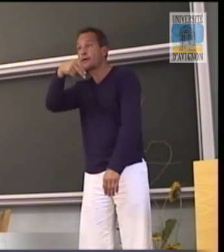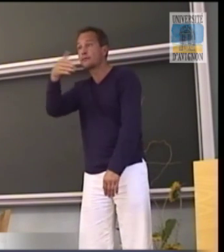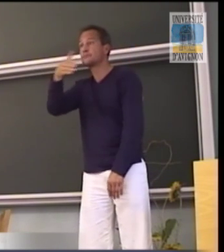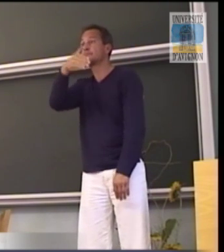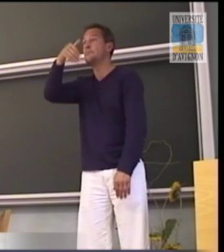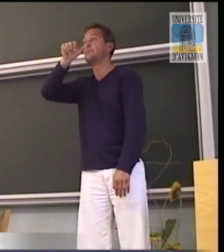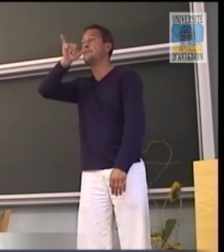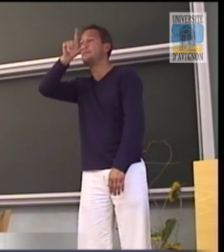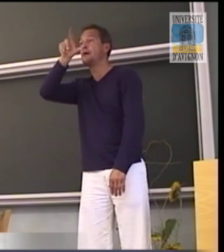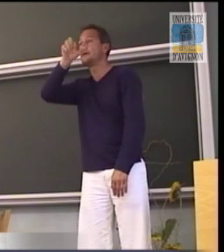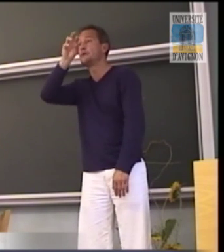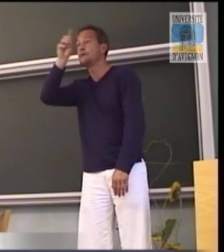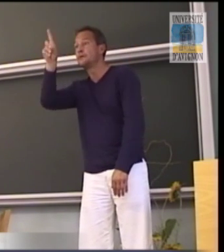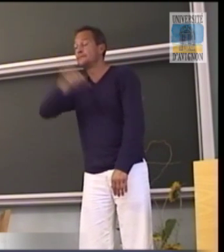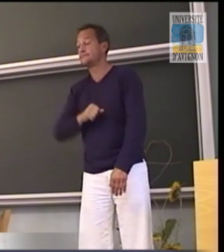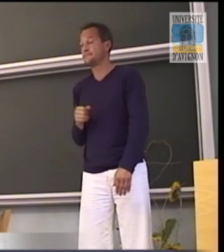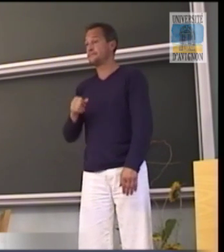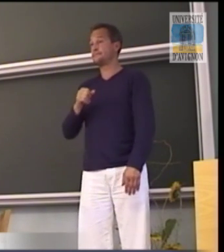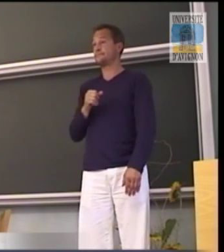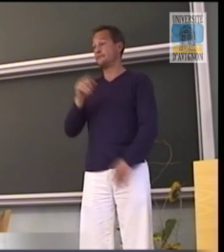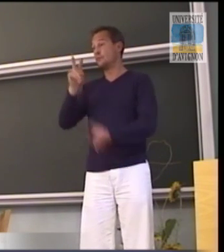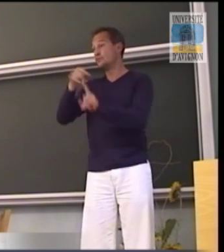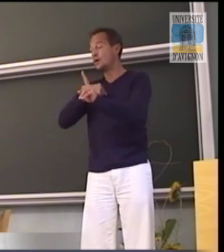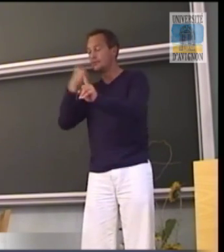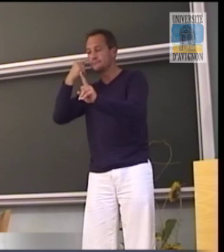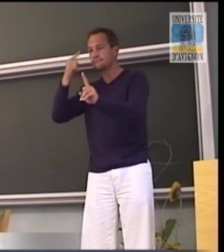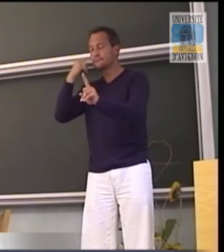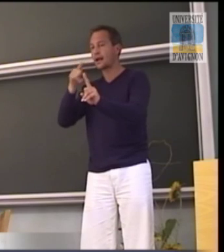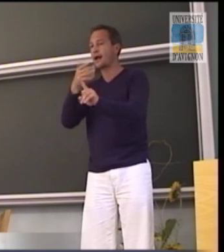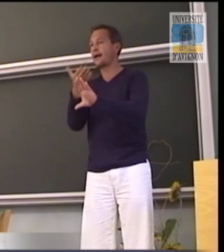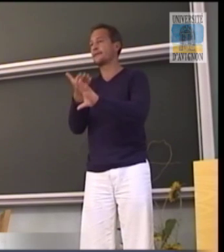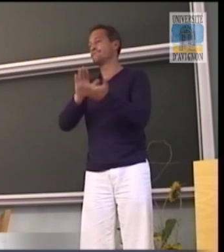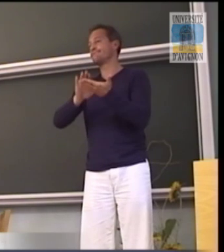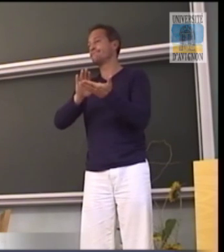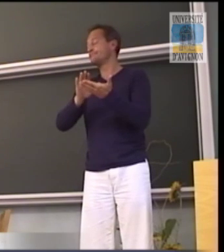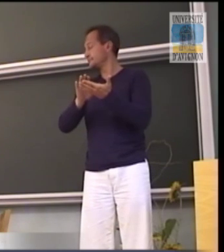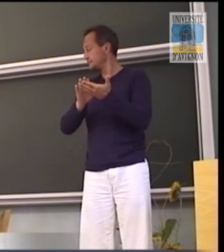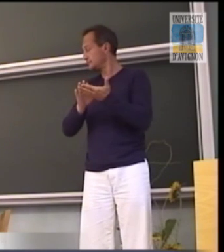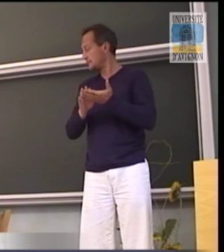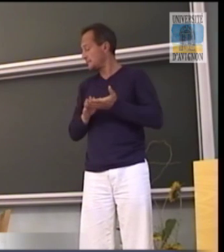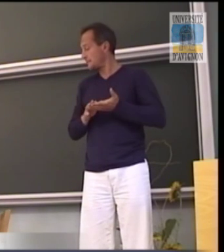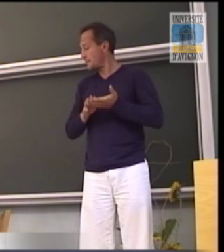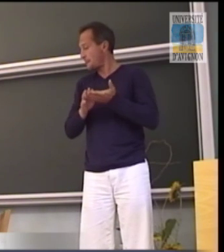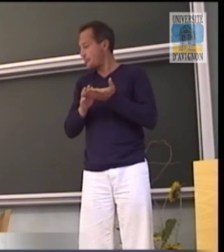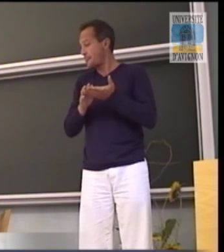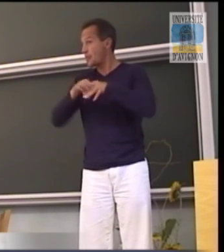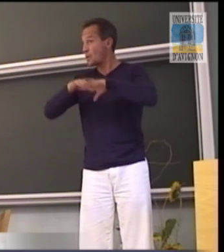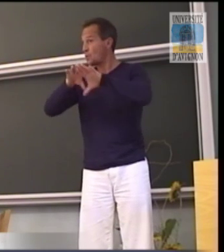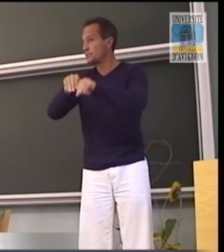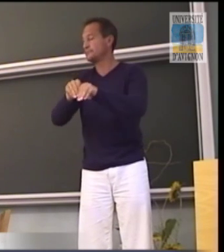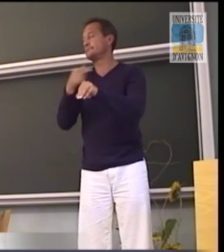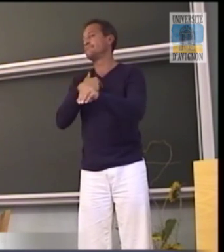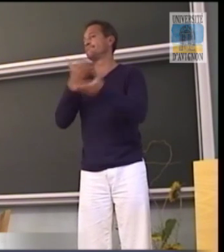publics. Et je me suis rendu compte, déjà j'ai appris, finalement, ce jour-là, quand j'ai pris cette